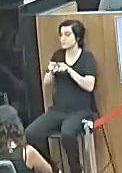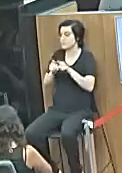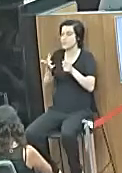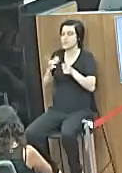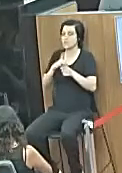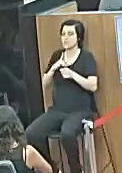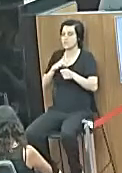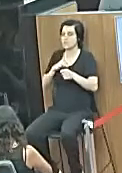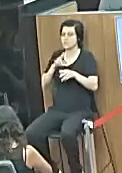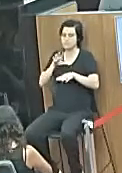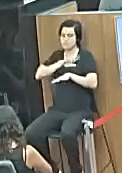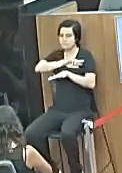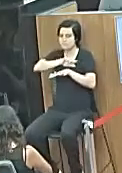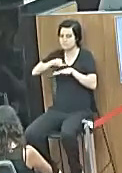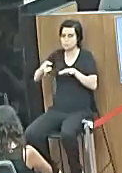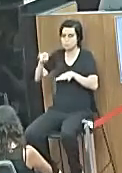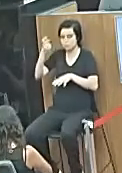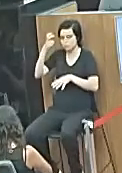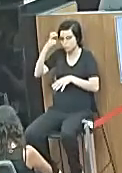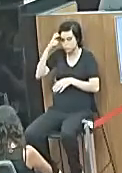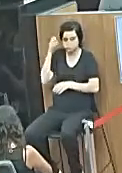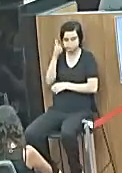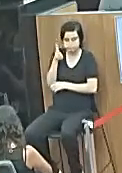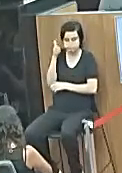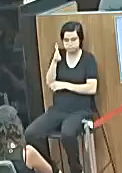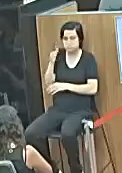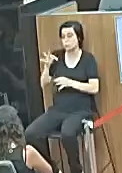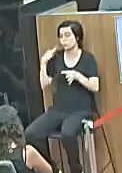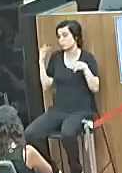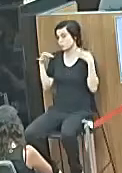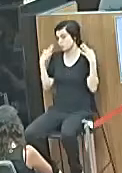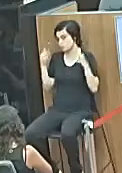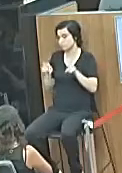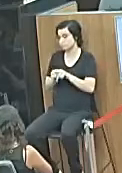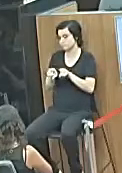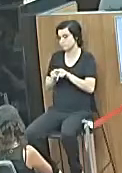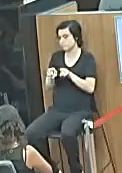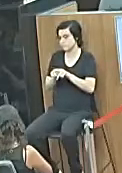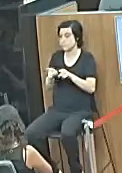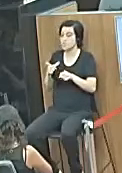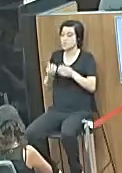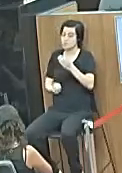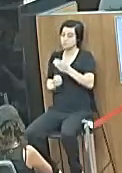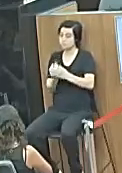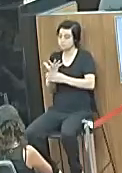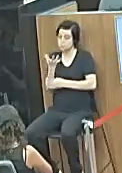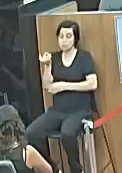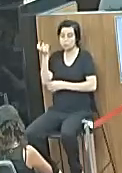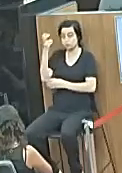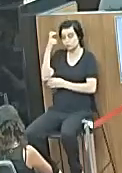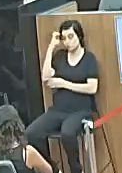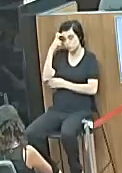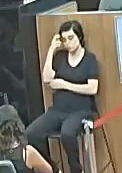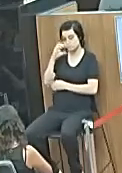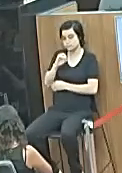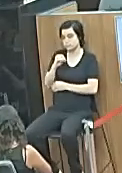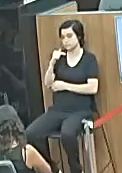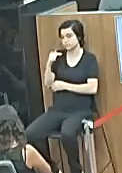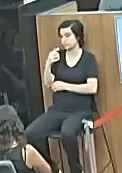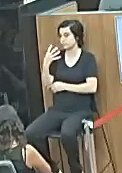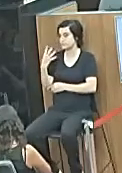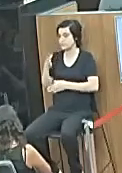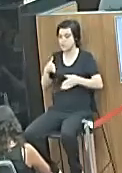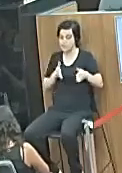democratização e acesso à cultura e ao turismo 0 60 formação cultural 0 64